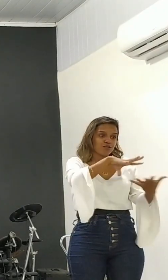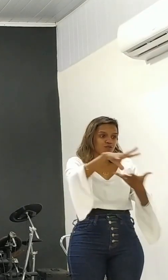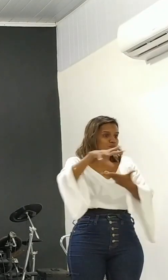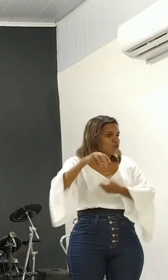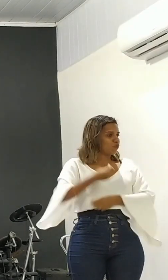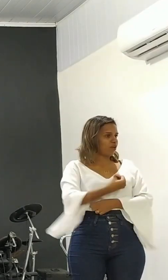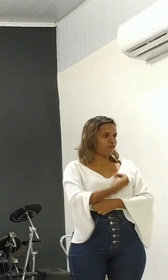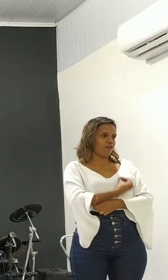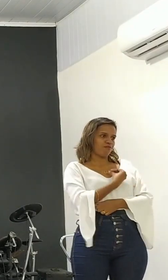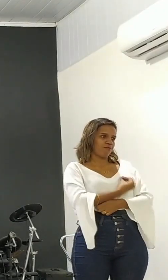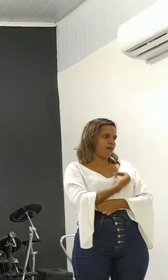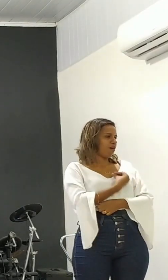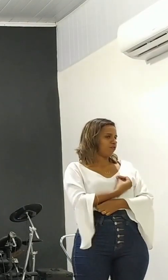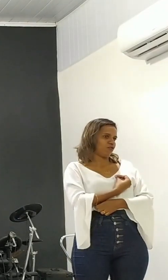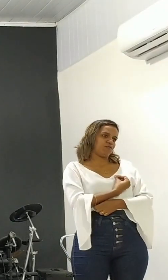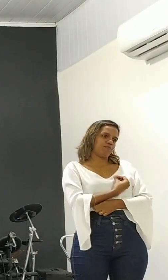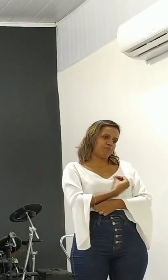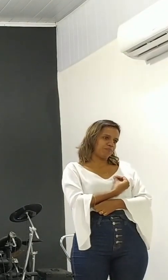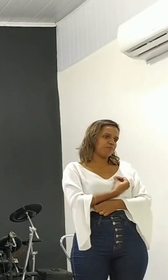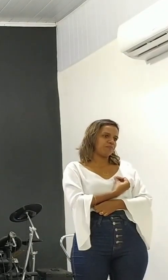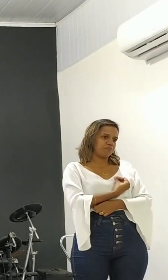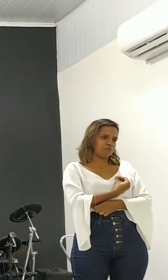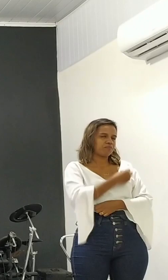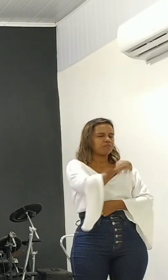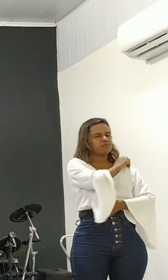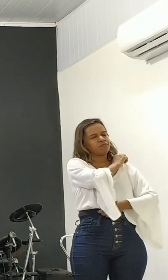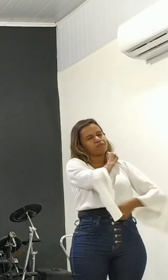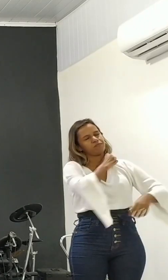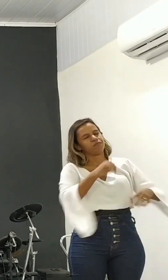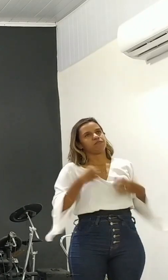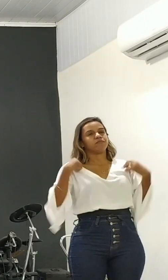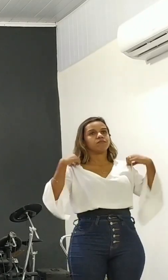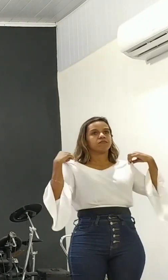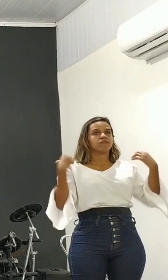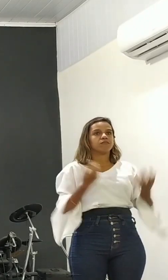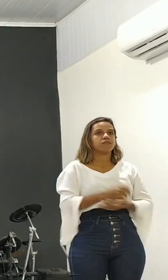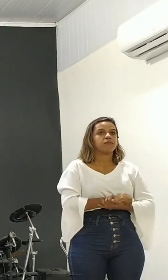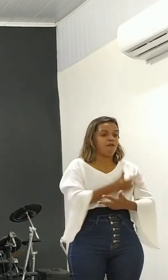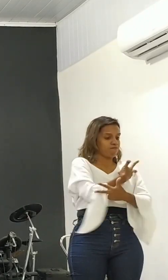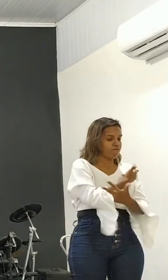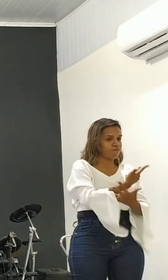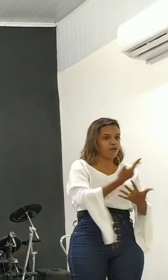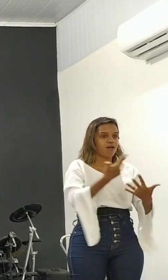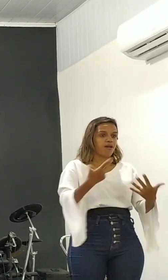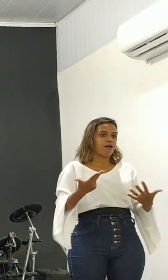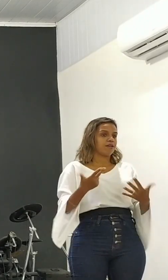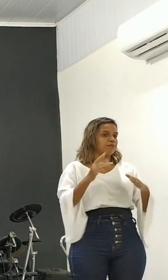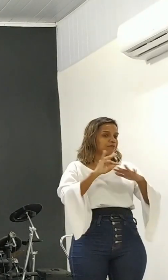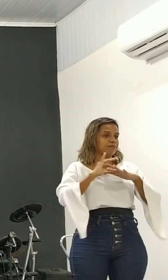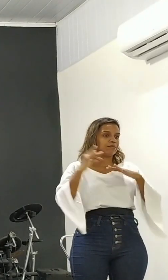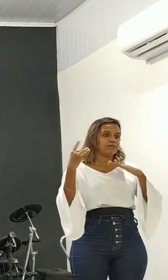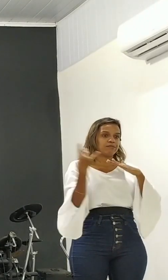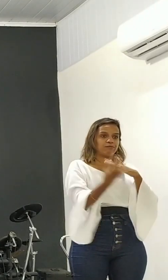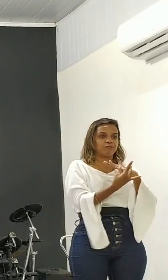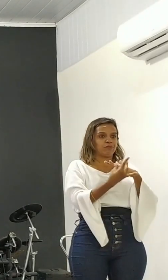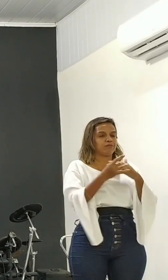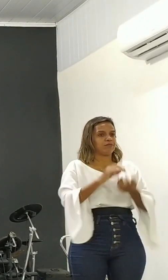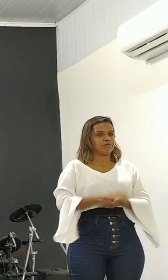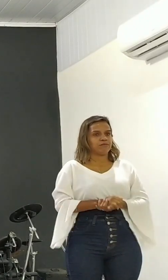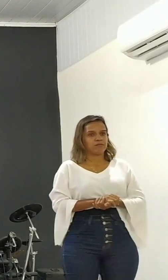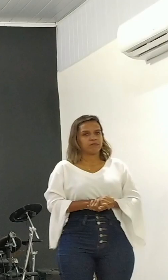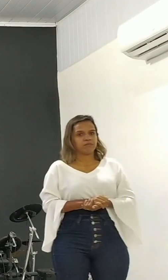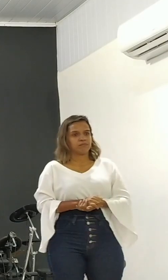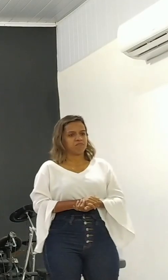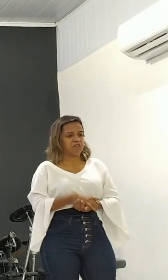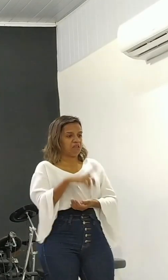hoje. Hiperconexão, né? Várias dezenas de redes sociais. Tem redes sociais